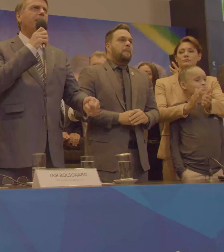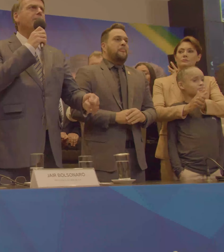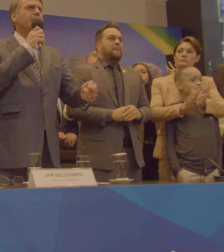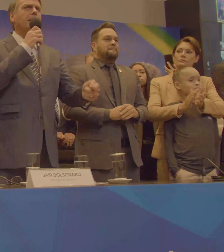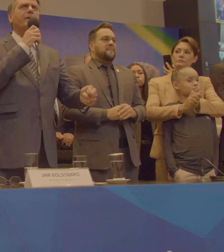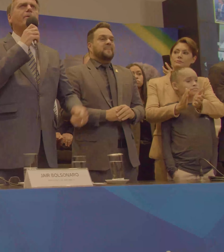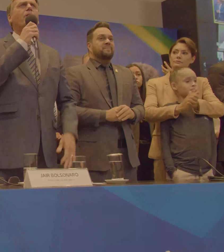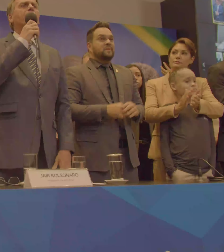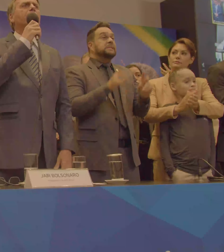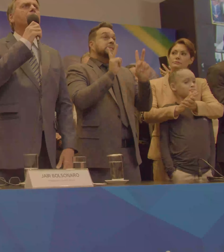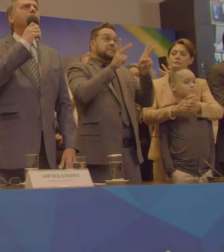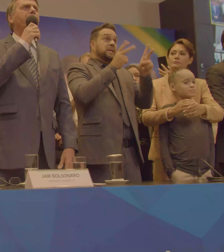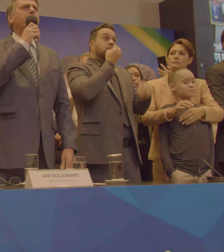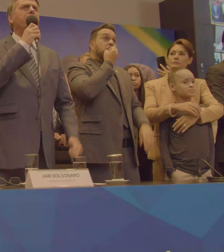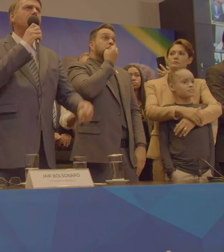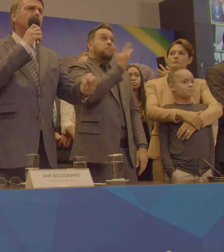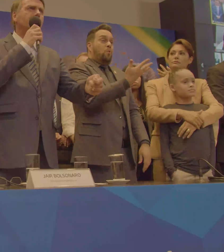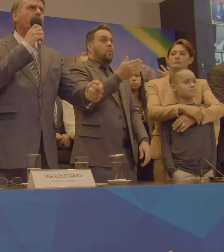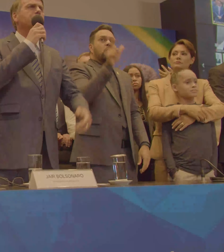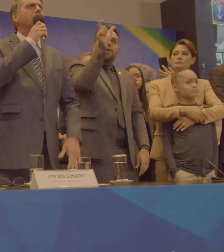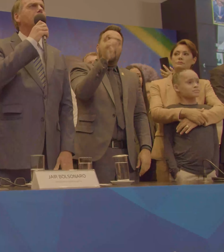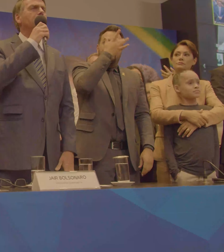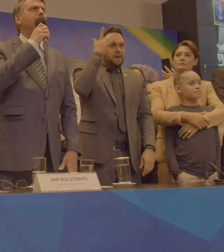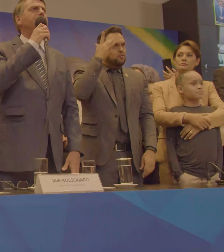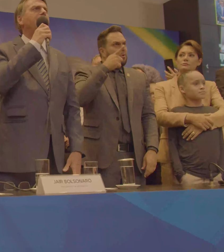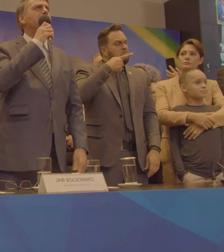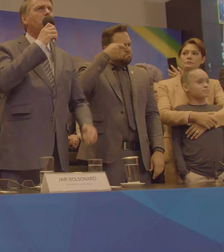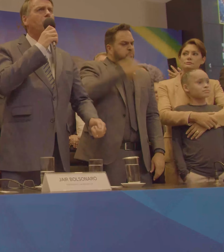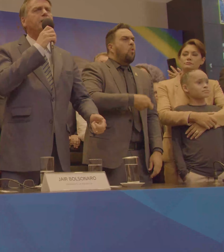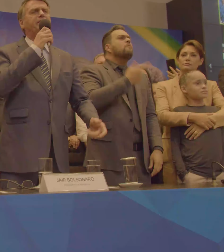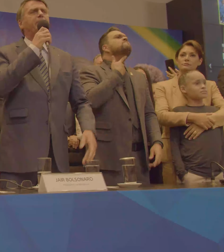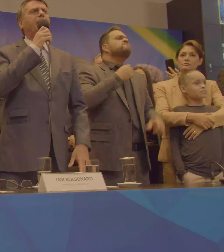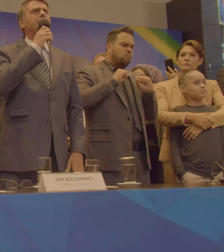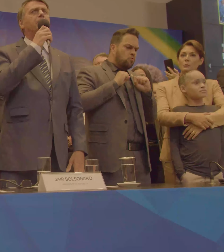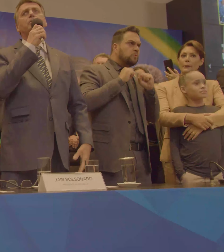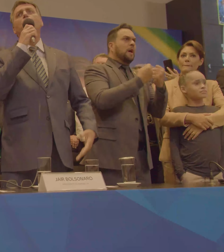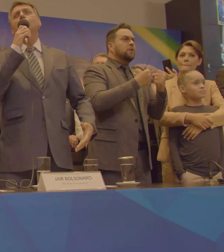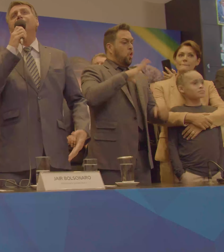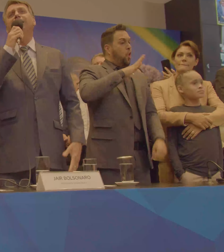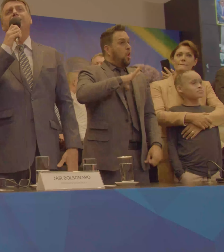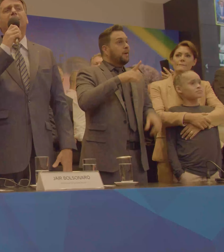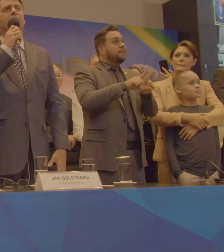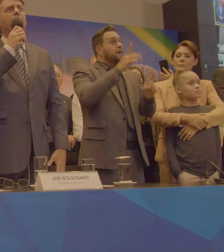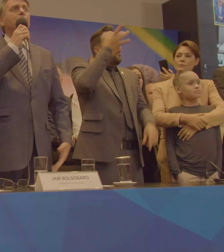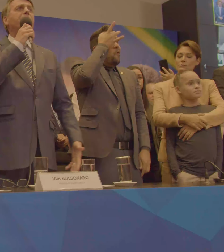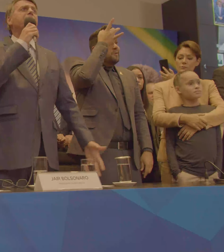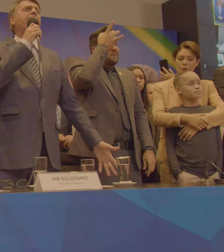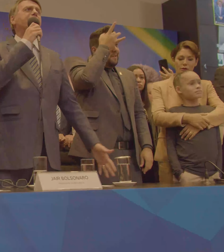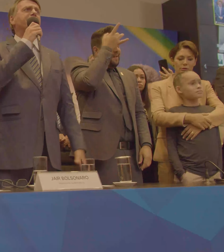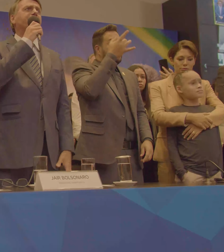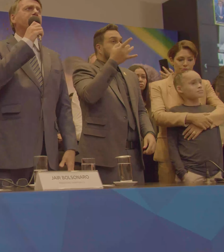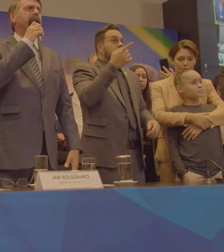Aqui, sempre é bom, presidente com pulso, com vontade, com determinação e com consciência do